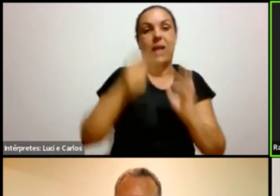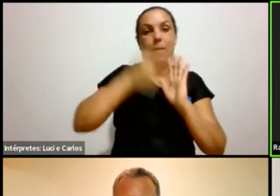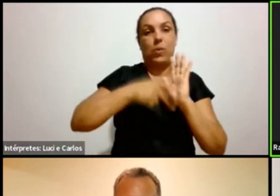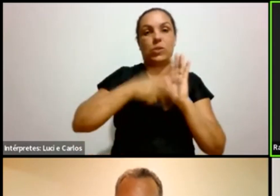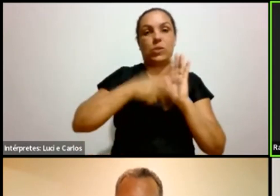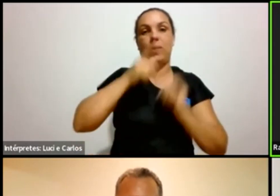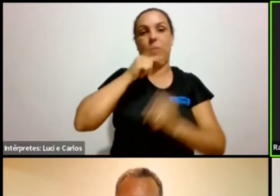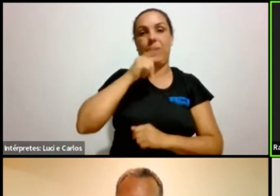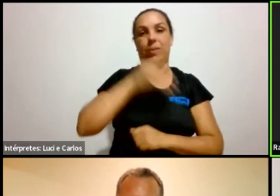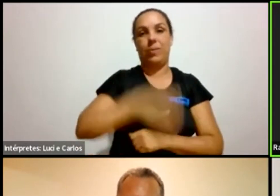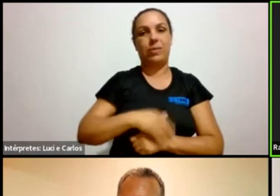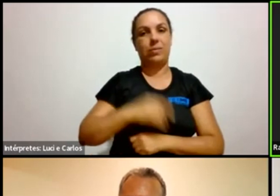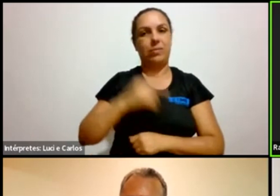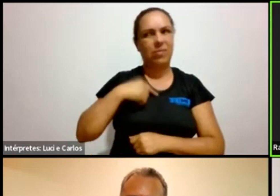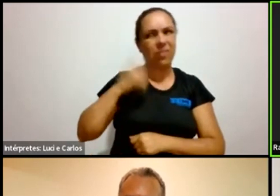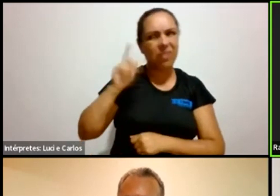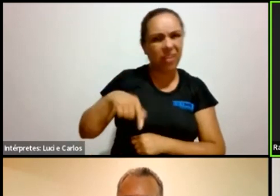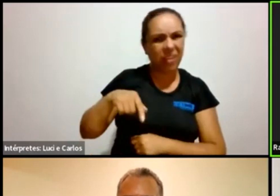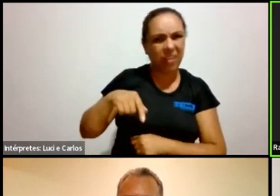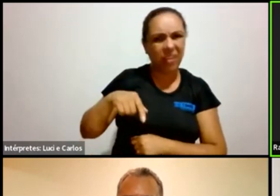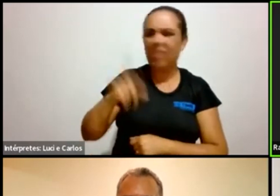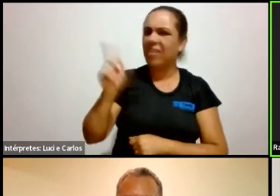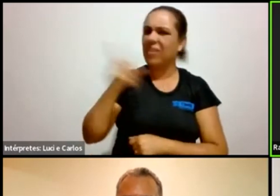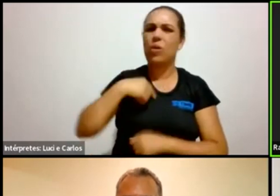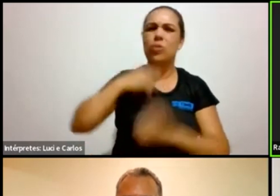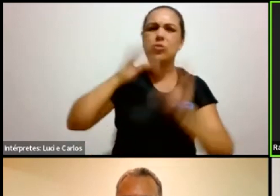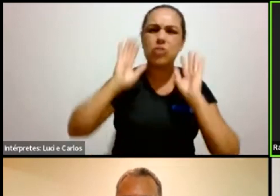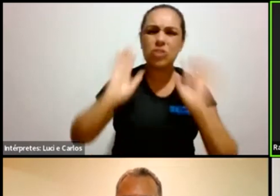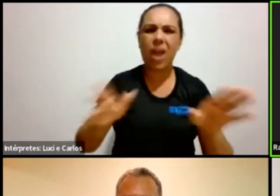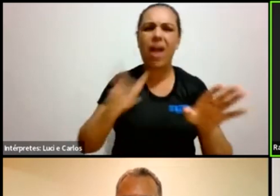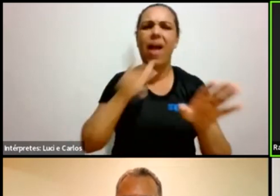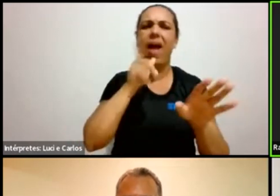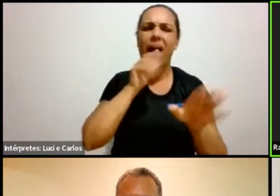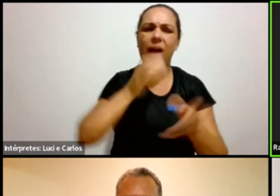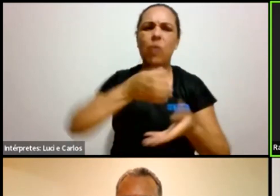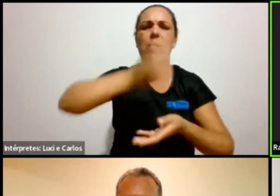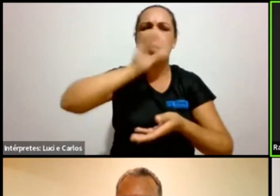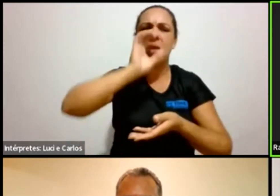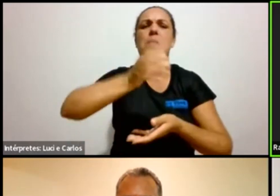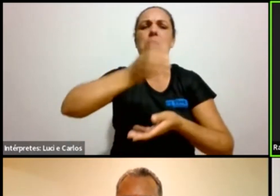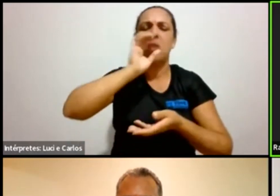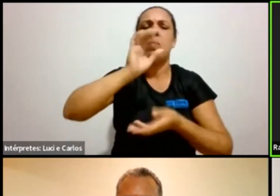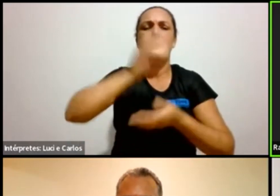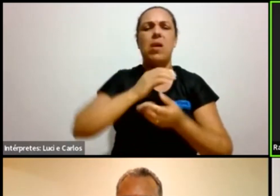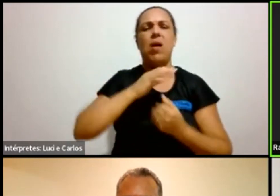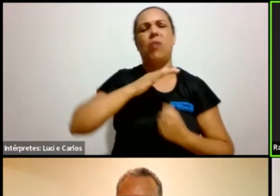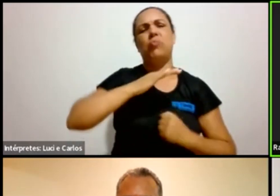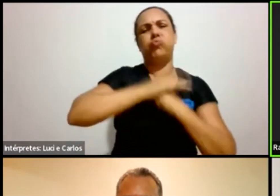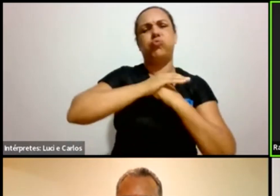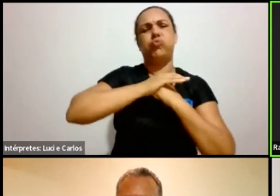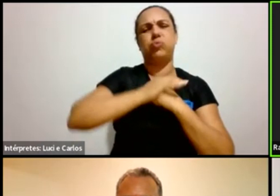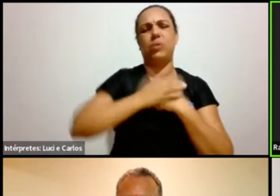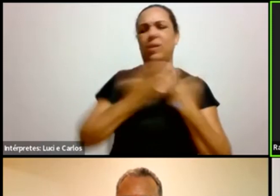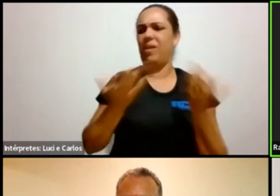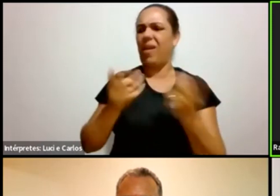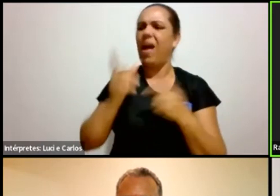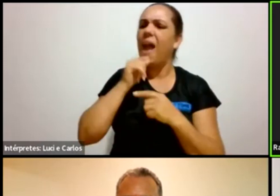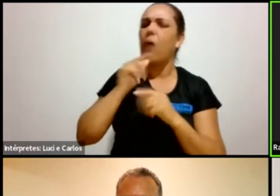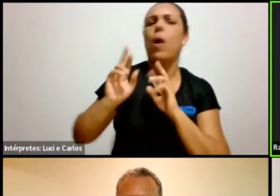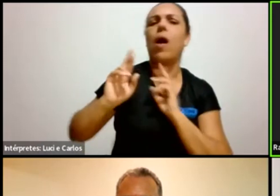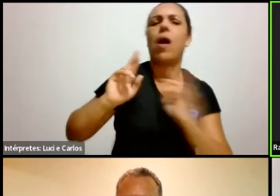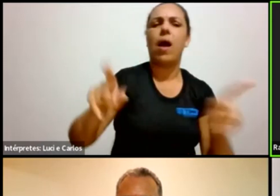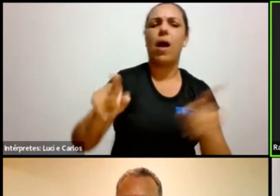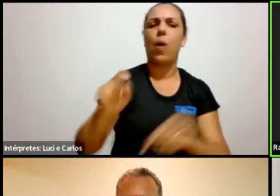achava impossível. Eu falava, já tomo tanta água e sinto dor, por que que essa água vai fazer diferença? Porque eu não entendia